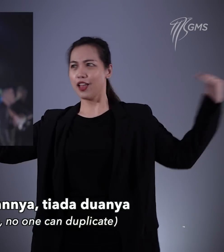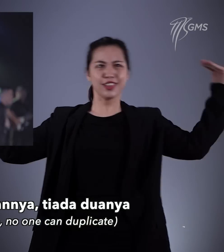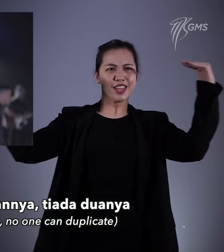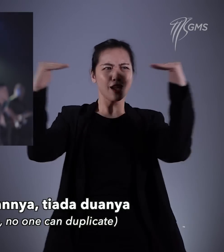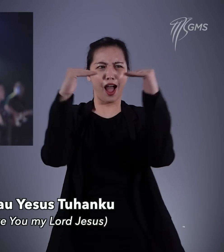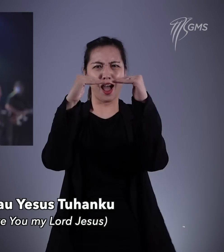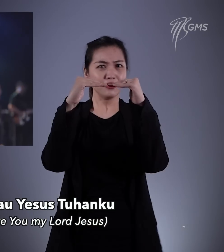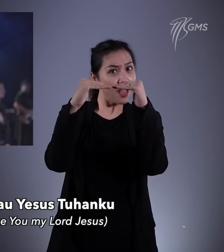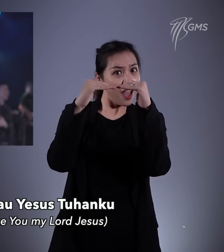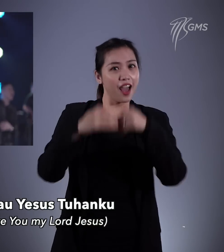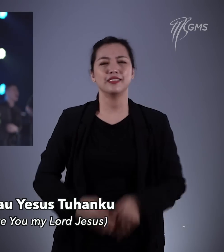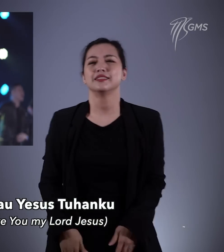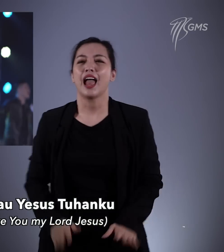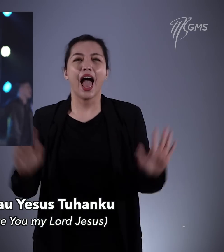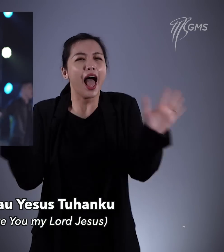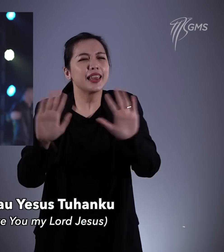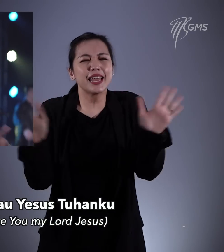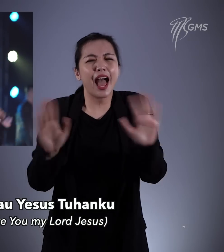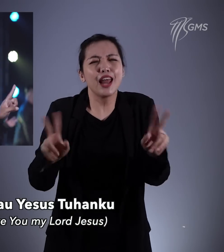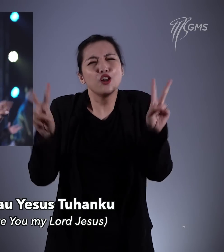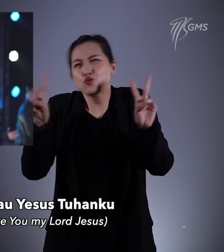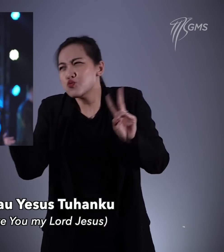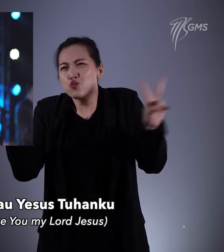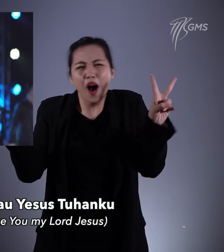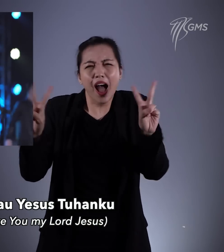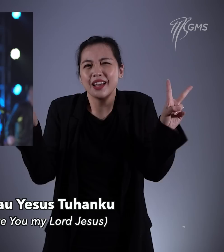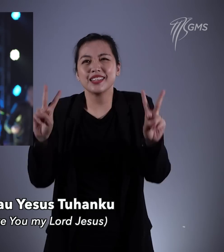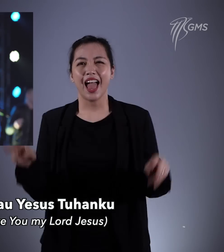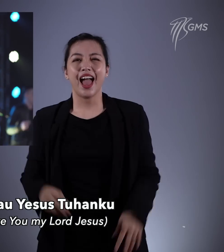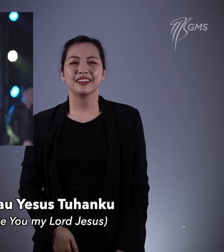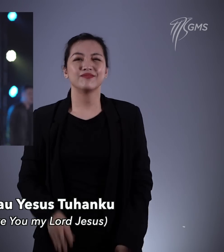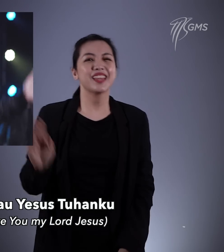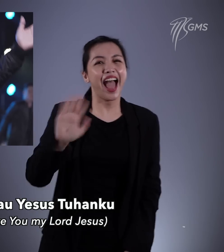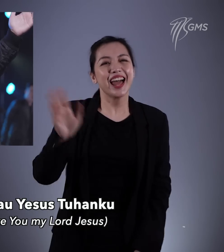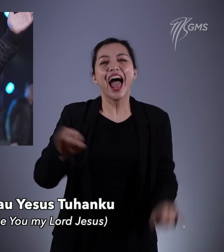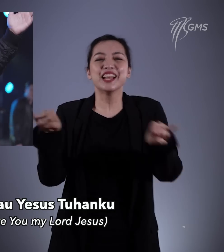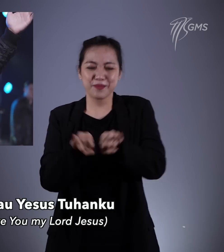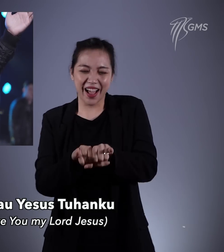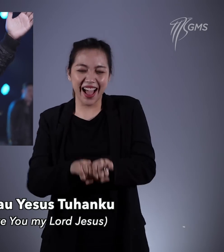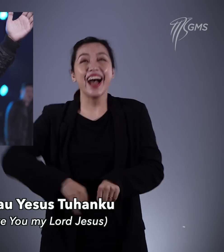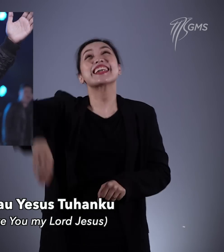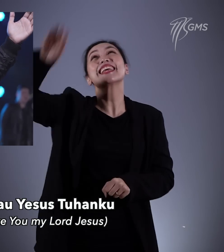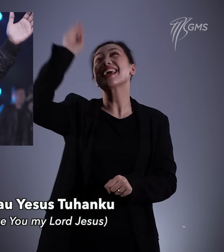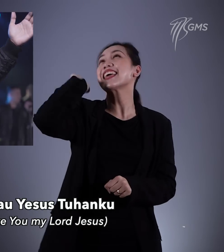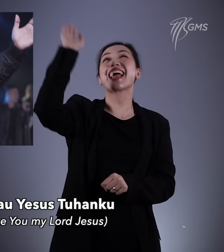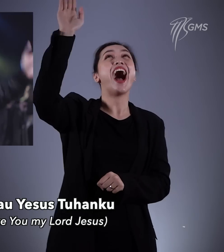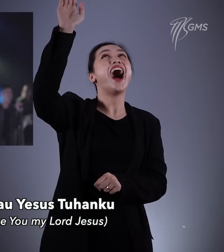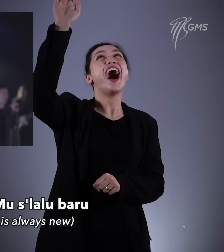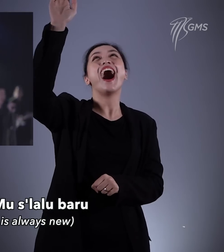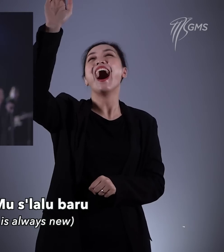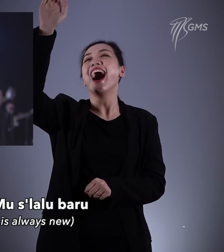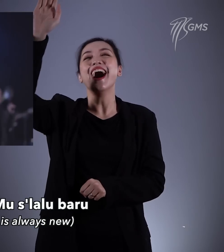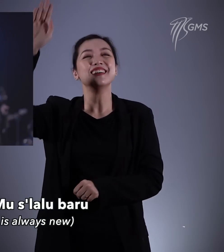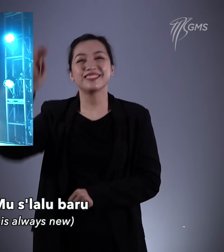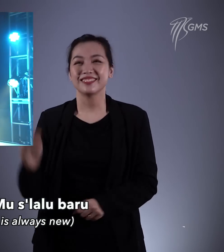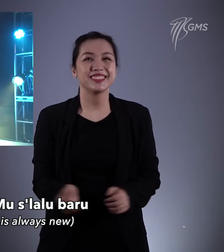tiada bandingannya, tiada duanya, tiada seperti